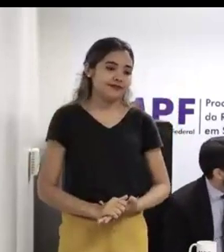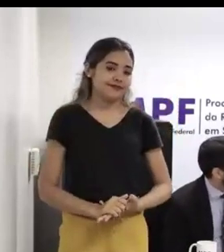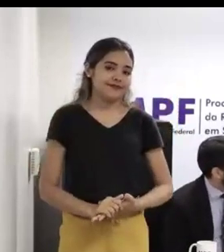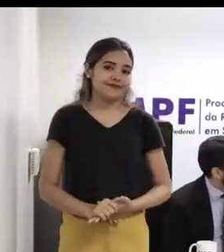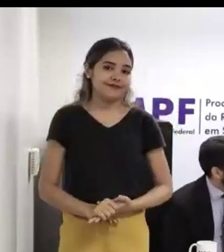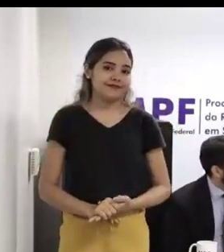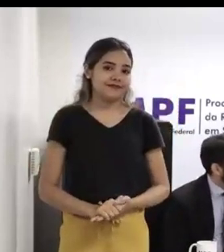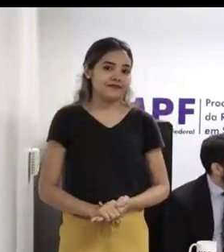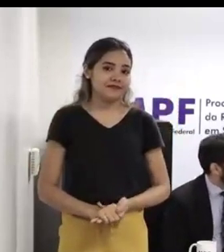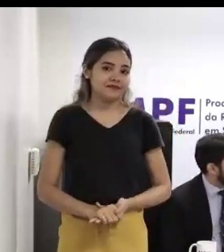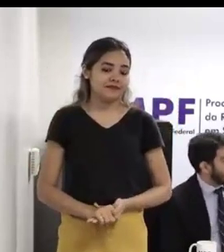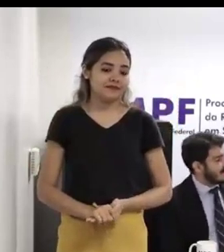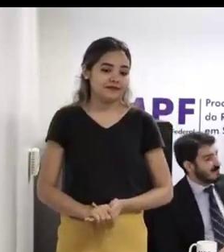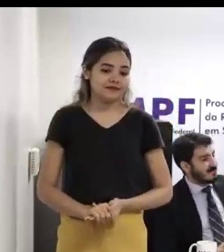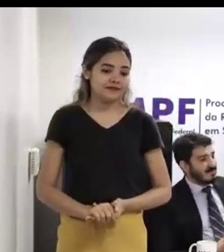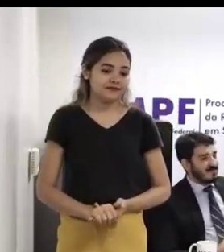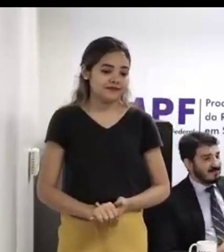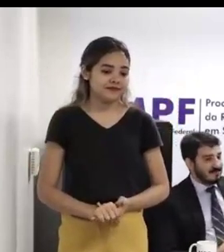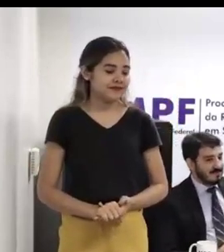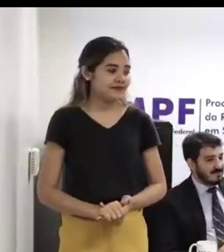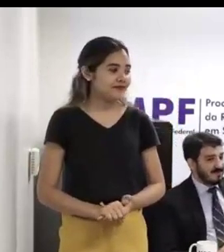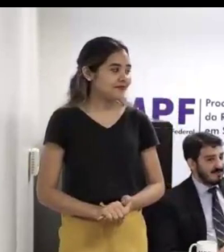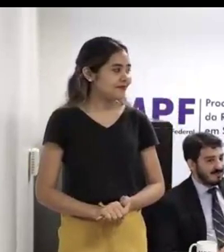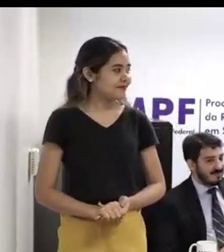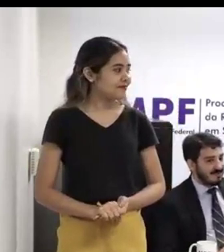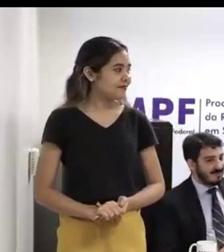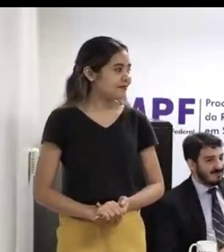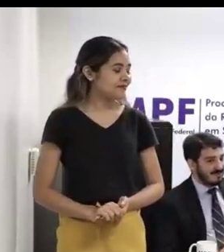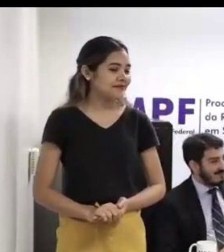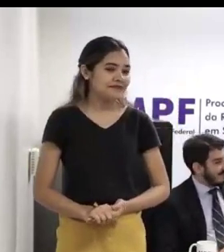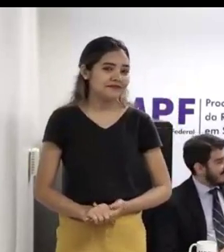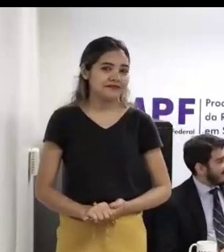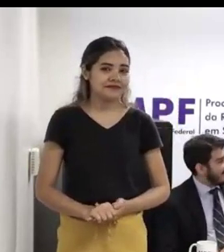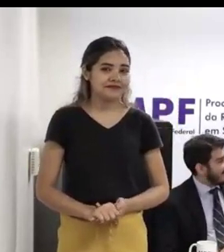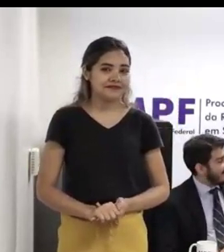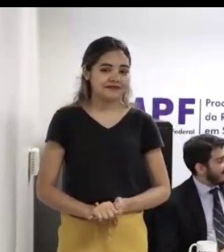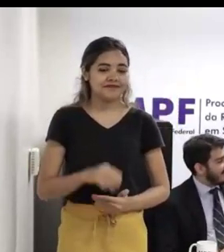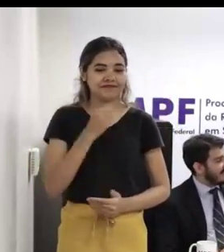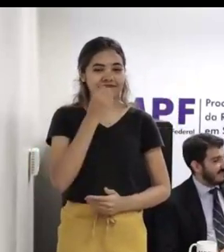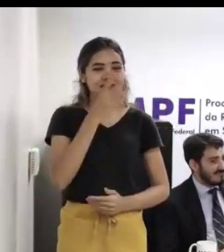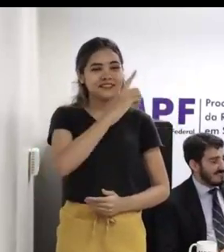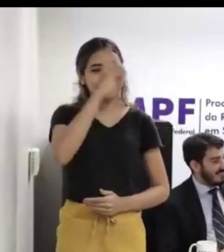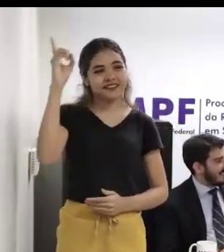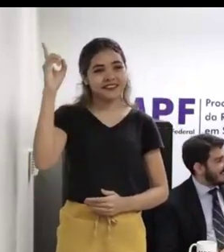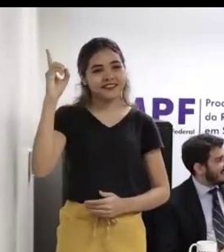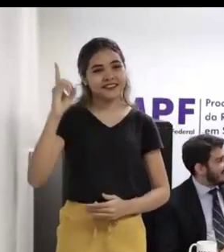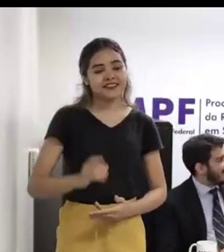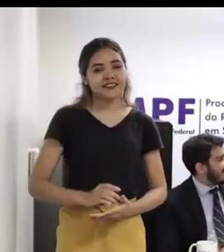Obrigado vou ficar em pé aqui Bom dia